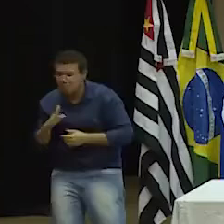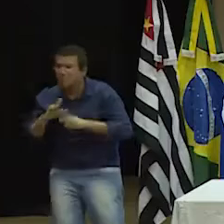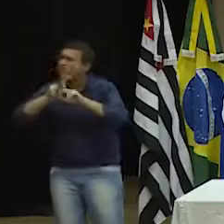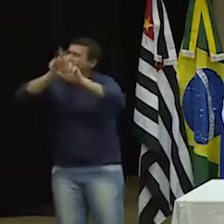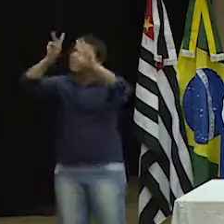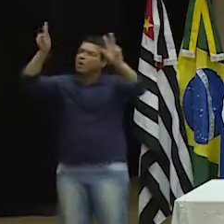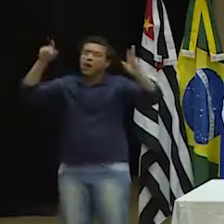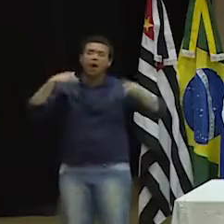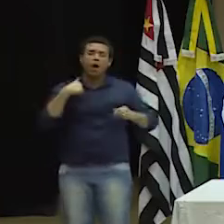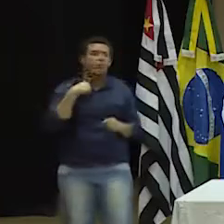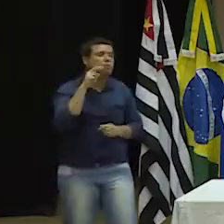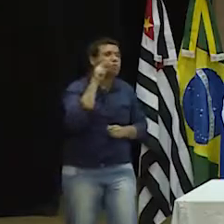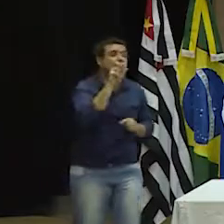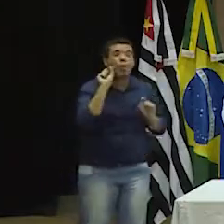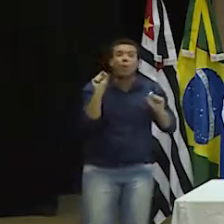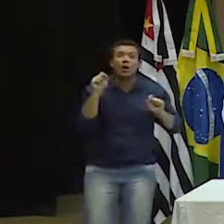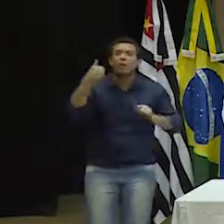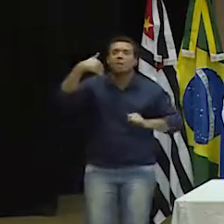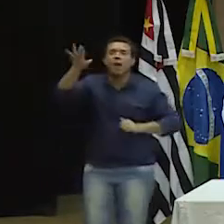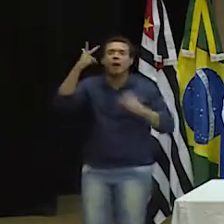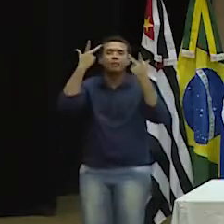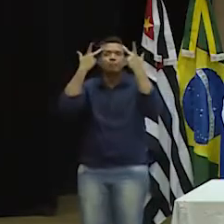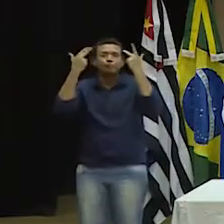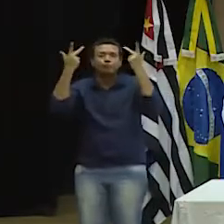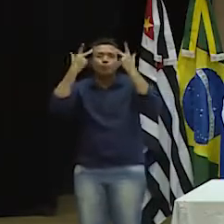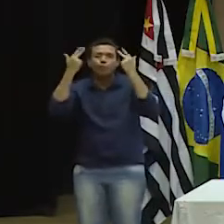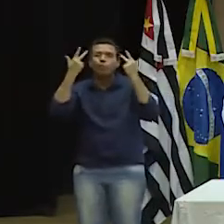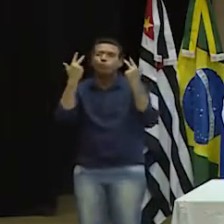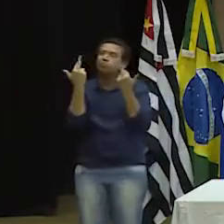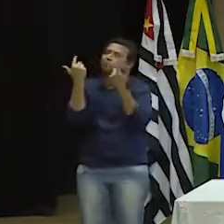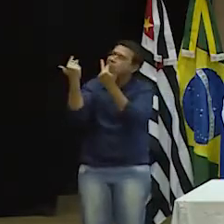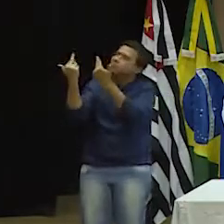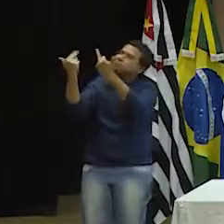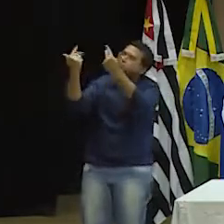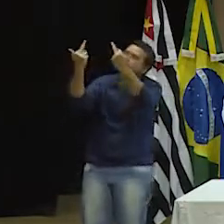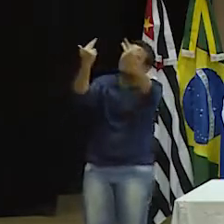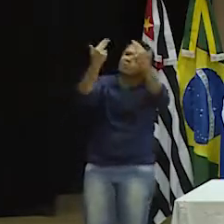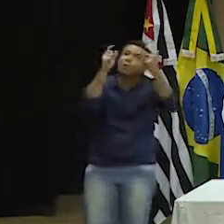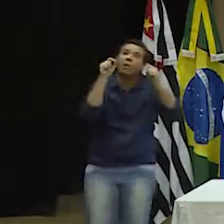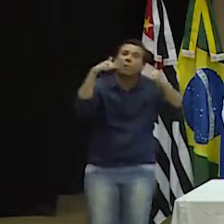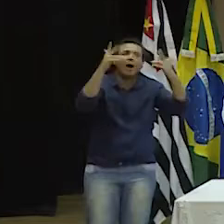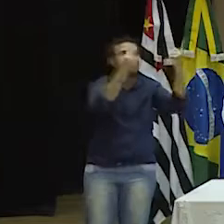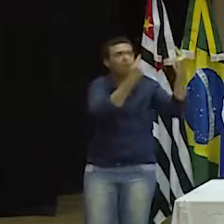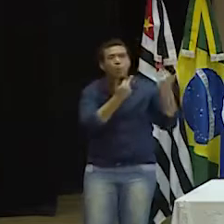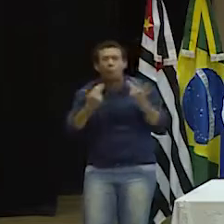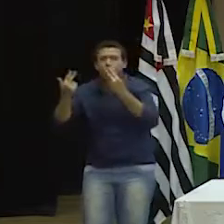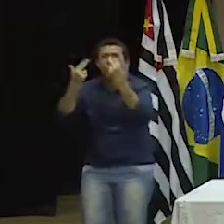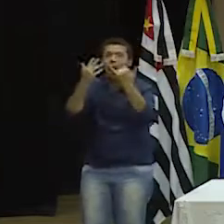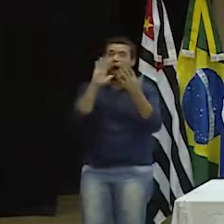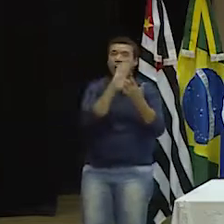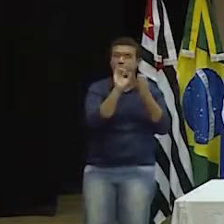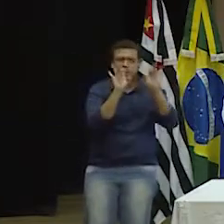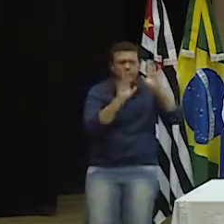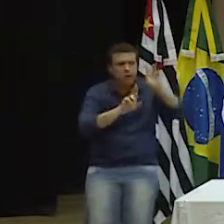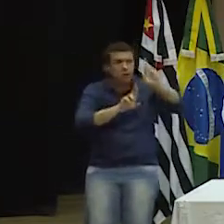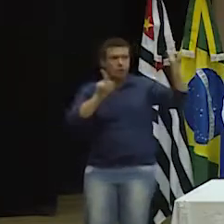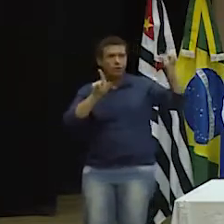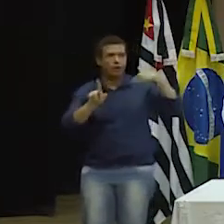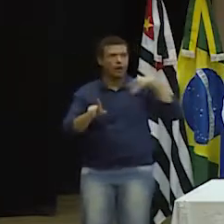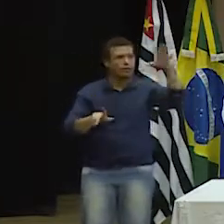da literatura no Brasil e no mundo, e o que era mais comum em alguns